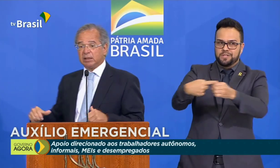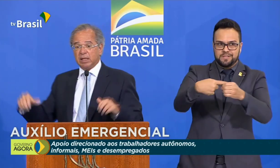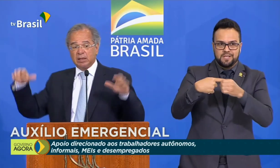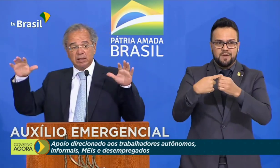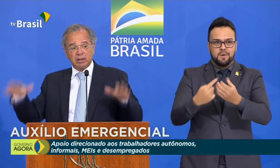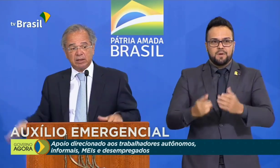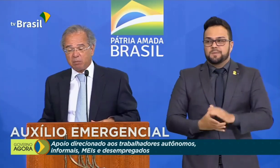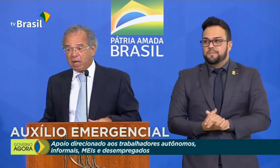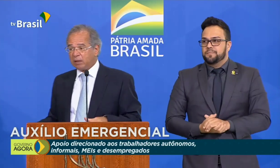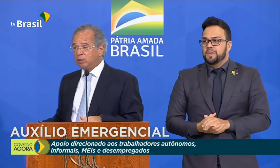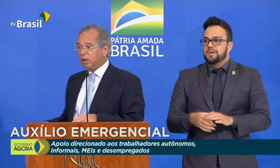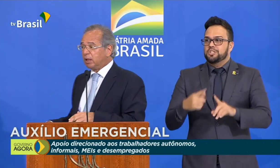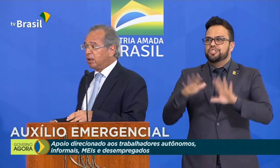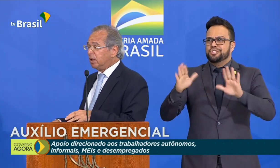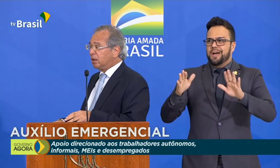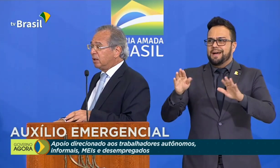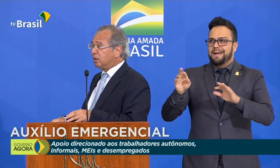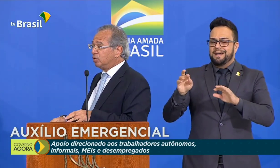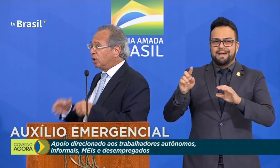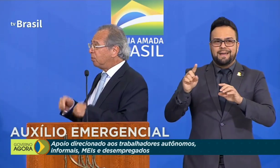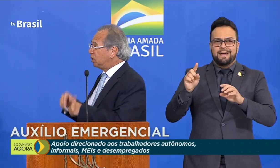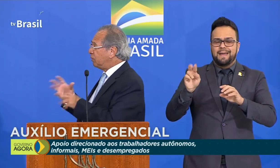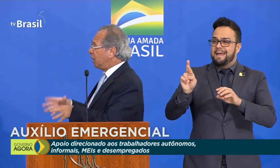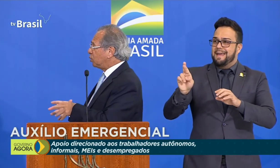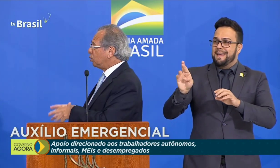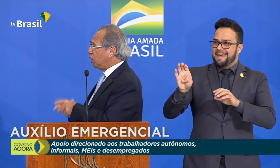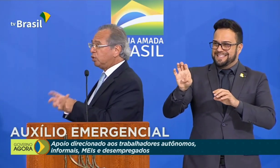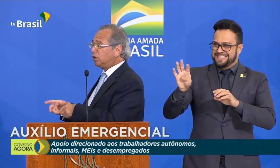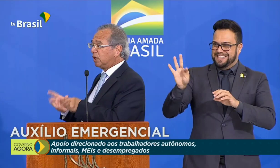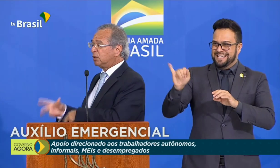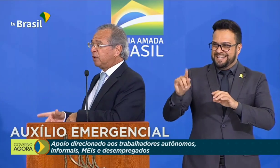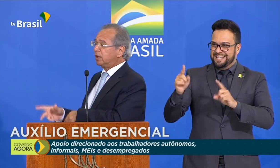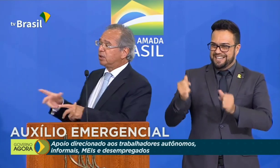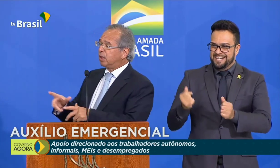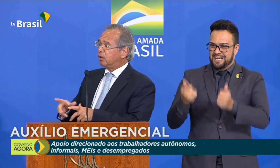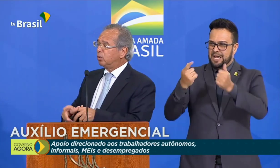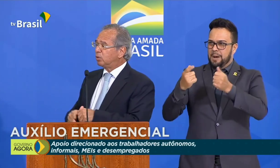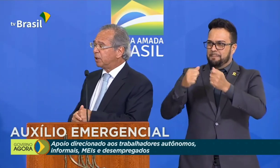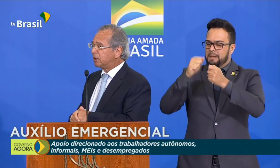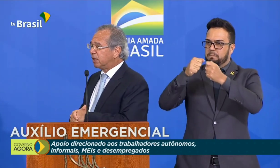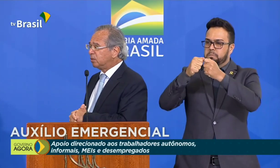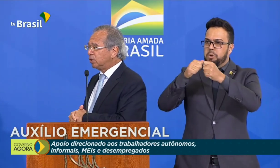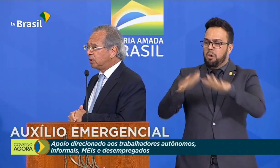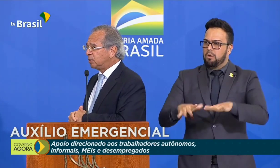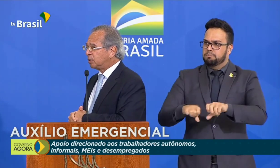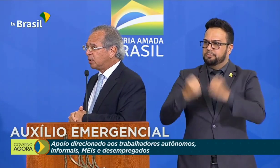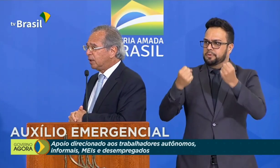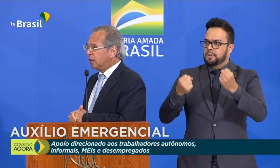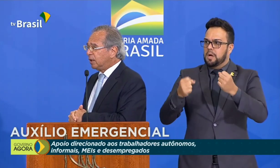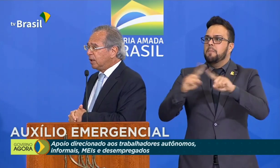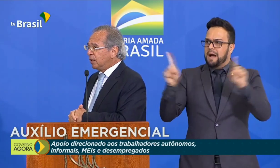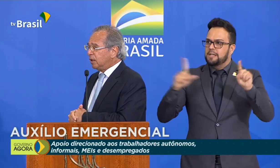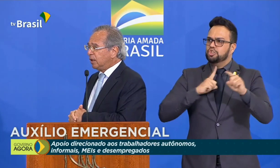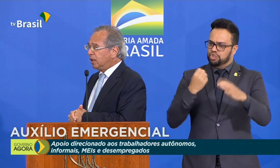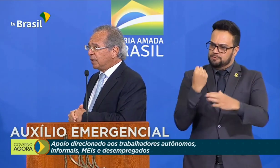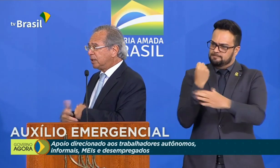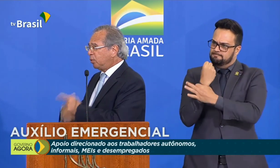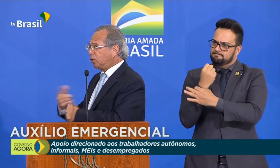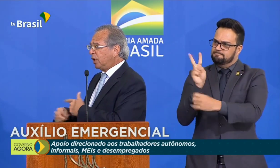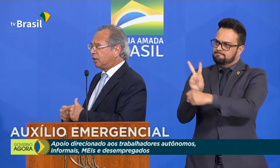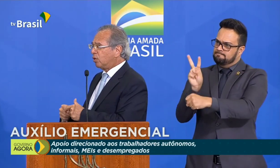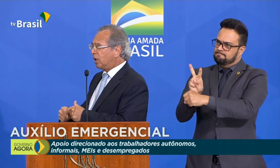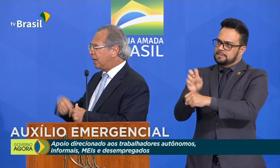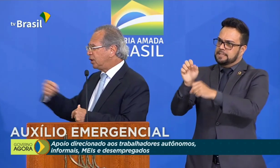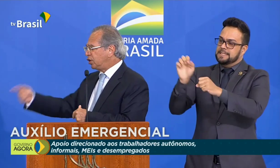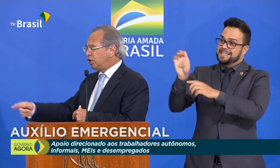nossa receita ter desabado, nós mantivemos o nível de transferência de recursos para estados e municípios. E assim